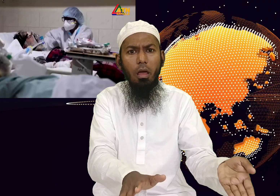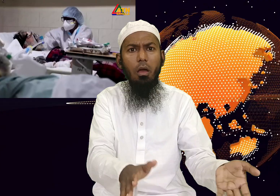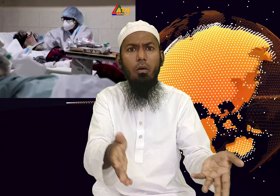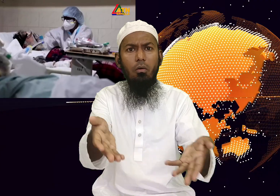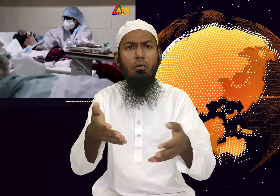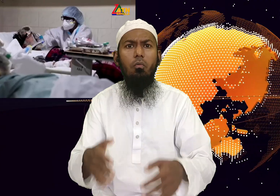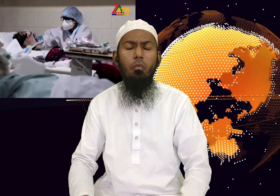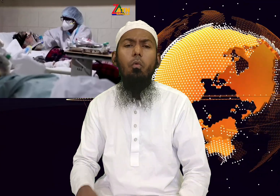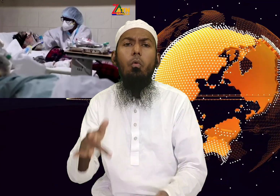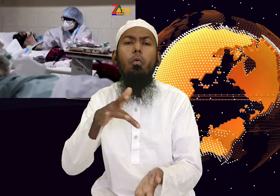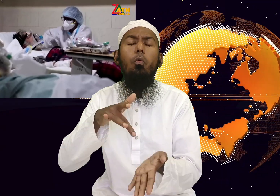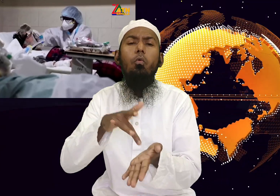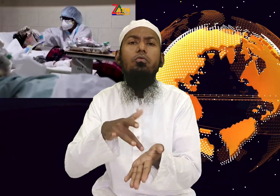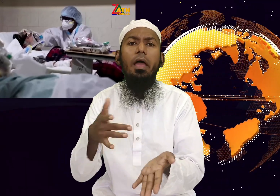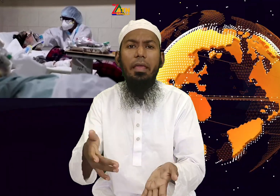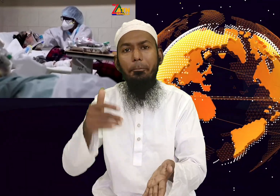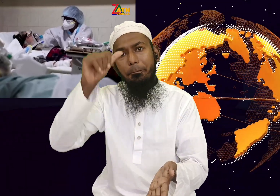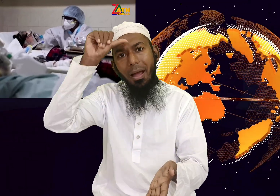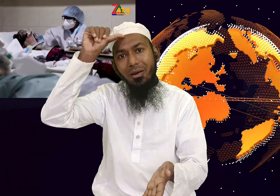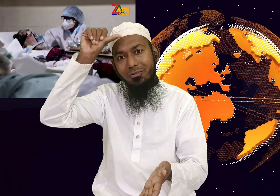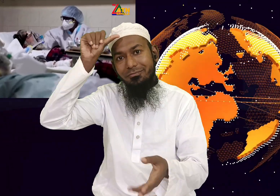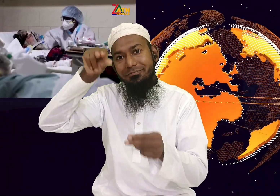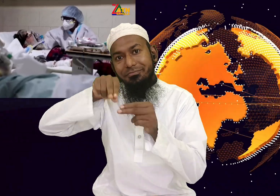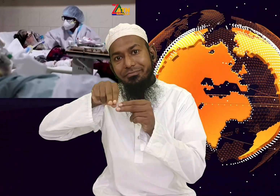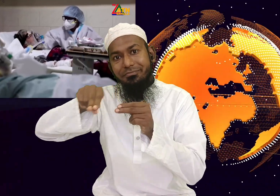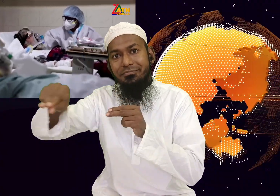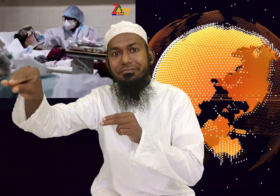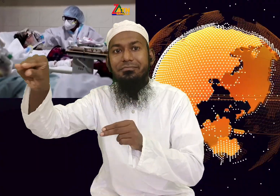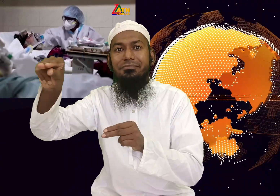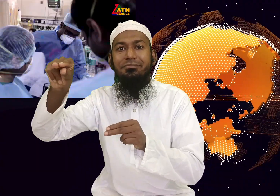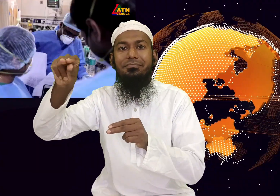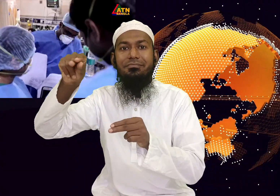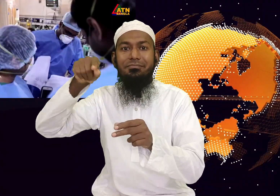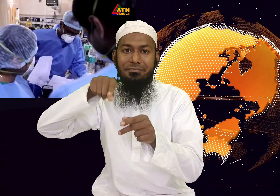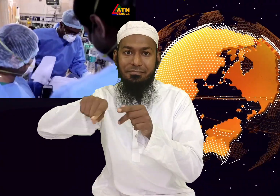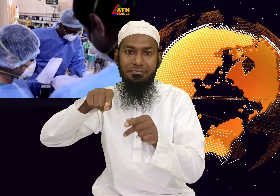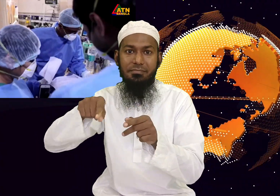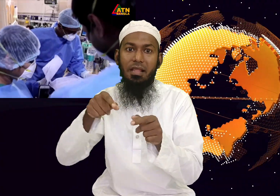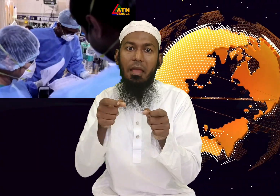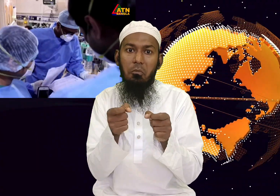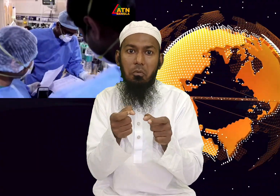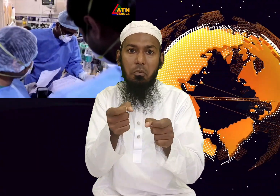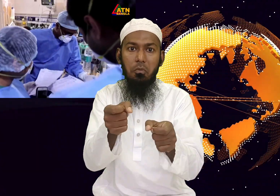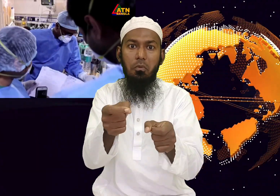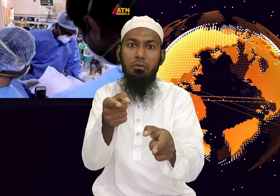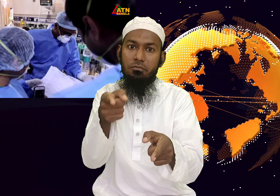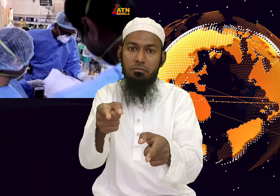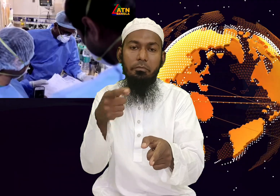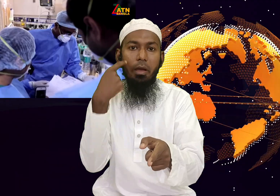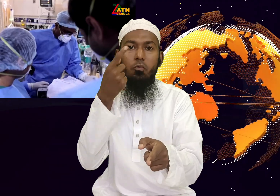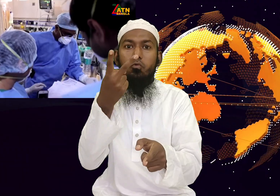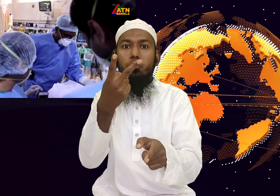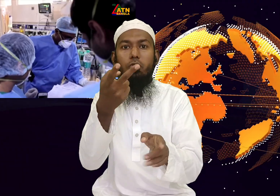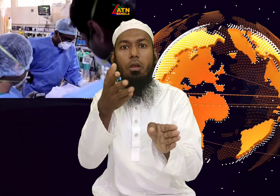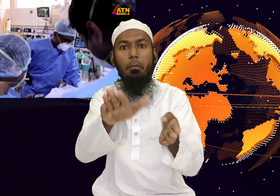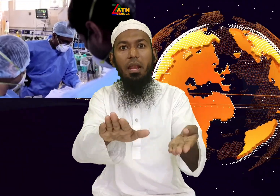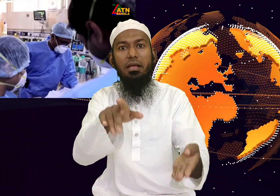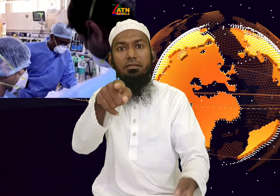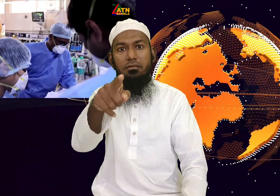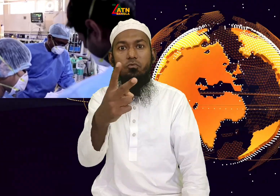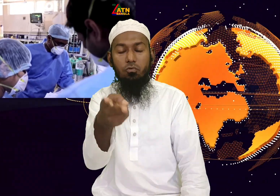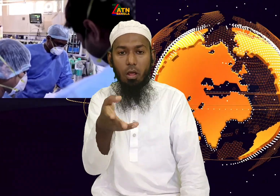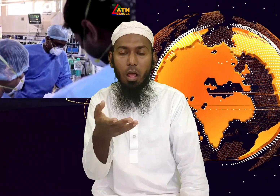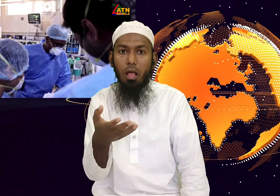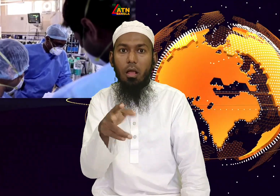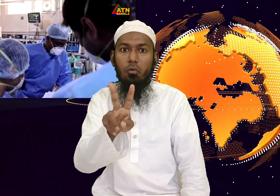ভারতের দক্ষিণাঞ্চলীয় রাজ্য অন্ধ্রপ্রদেশে আবারও করোনা ভাইরাসে দুজনের মৃত্যু খবর পাওয়া গেছে। একই সঙ্গে নতুন করে